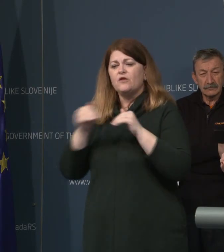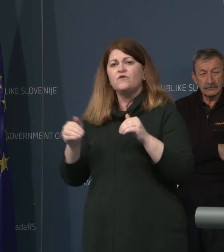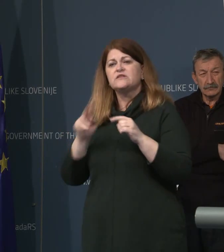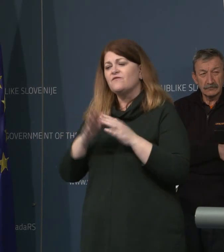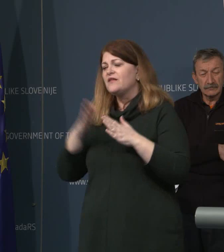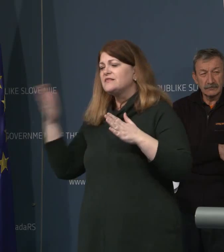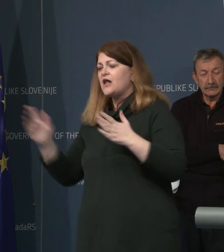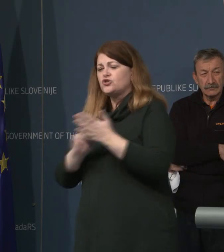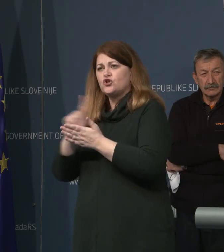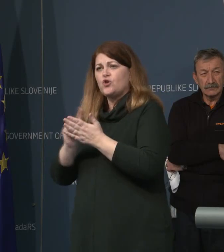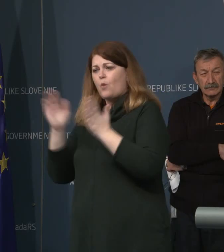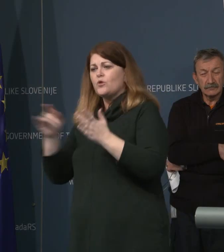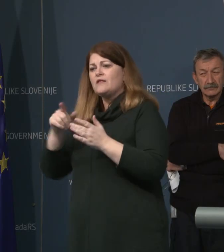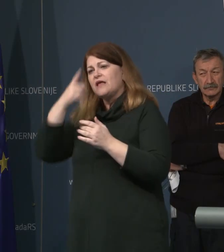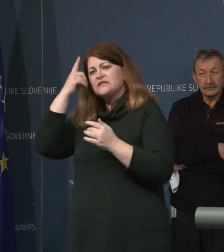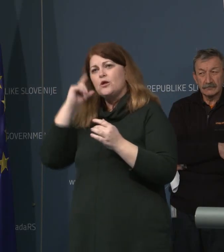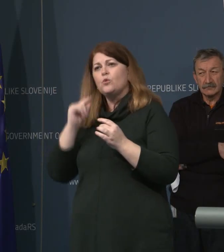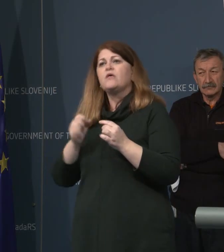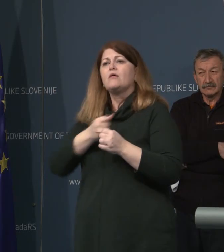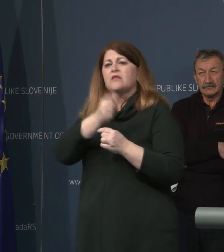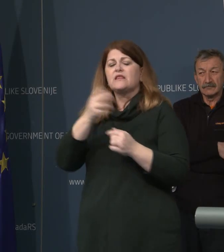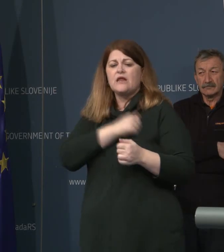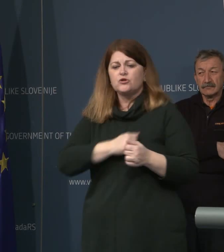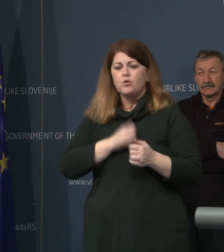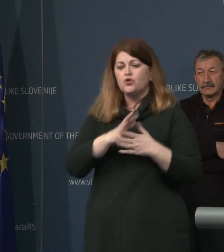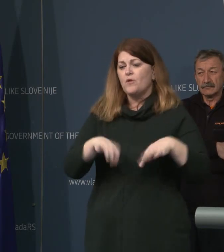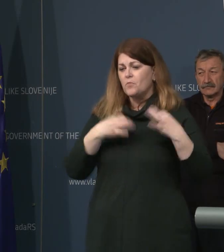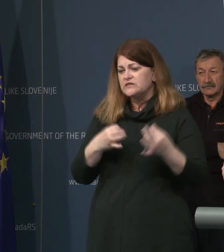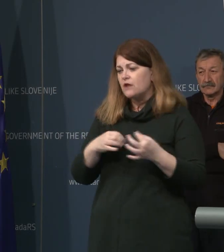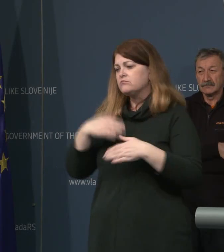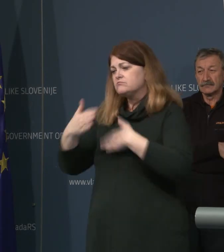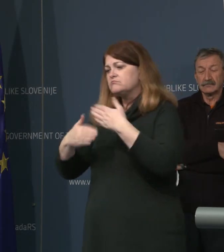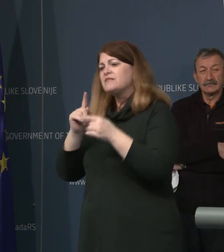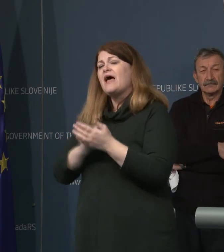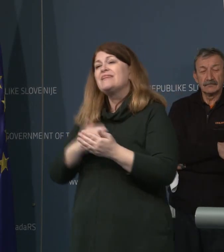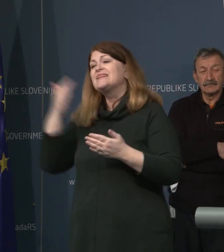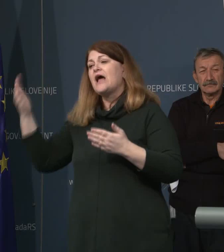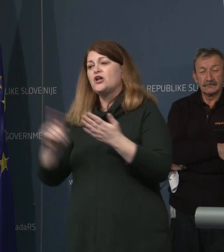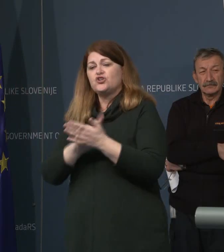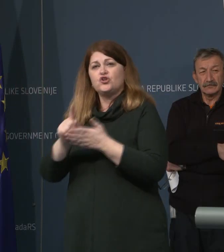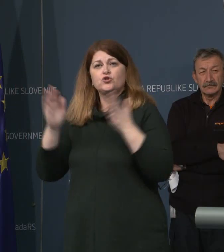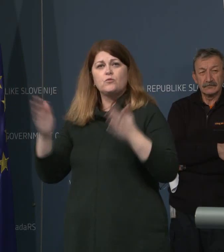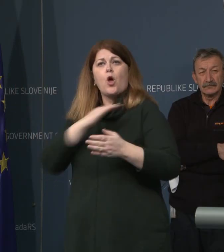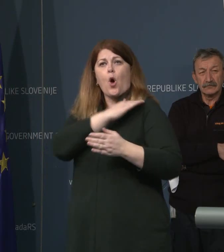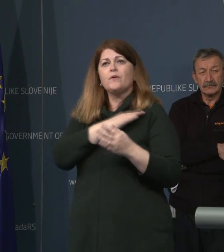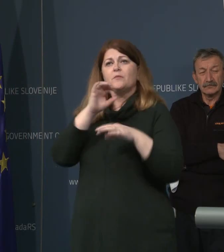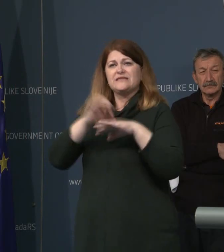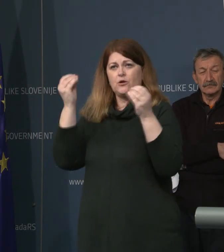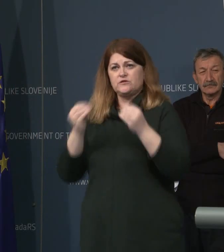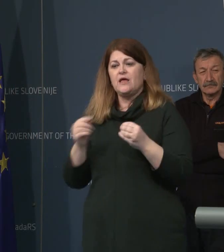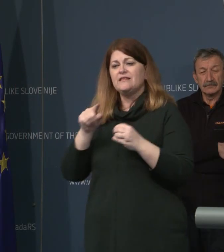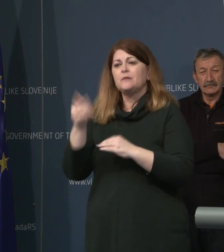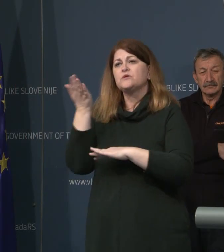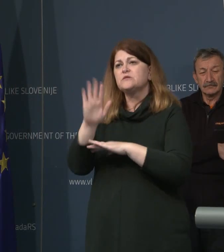daljšem časovnem obdobju, da se populacija prekuži, da nekateri to že prebolijo in da na daljše časovne obdobje obremenimo zdravstveni sistem. Temu